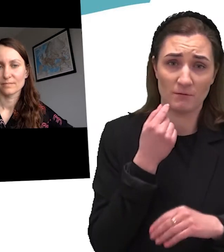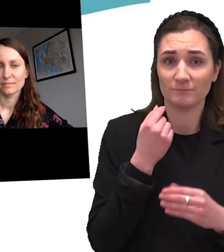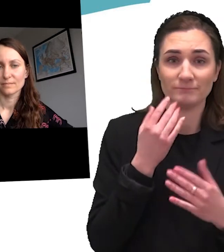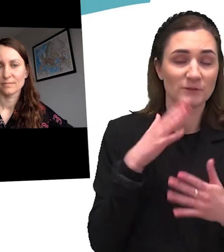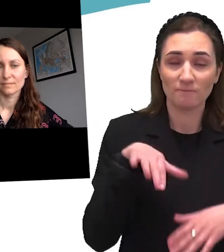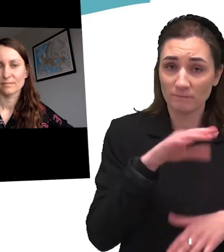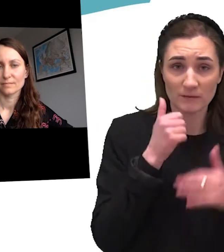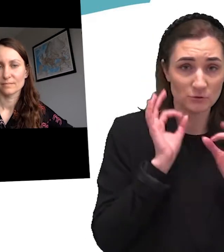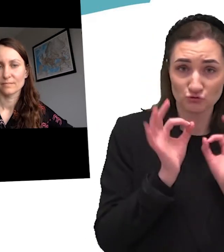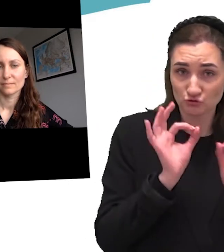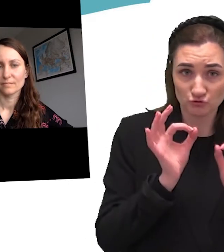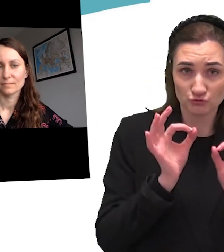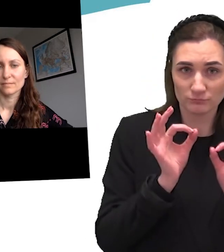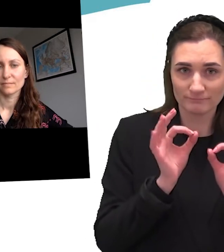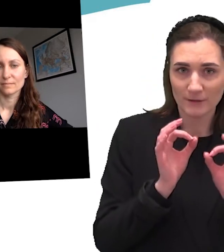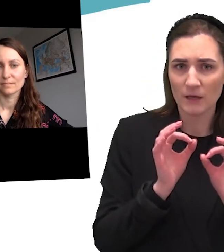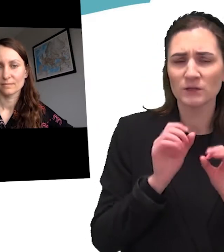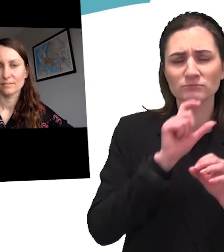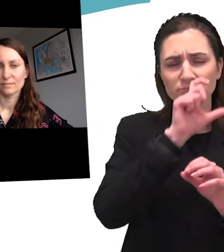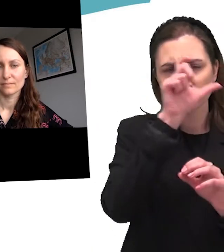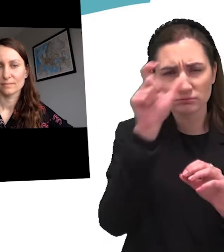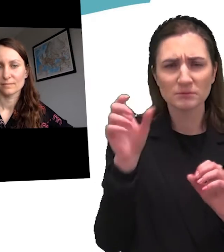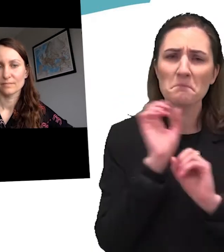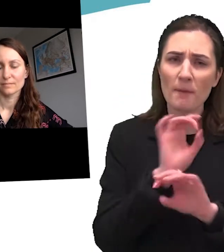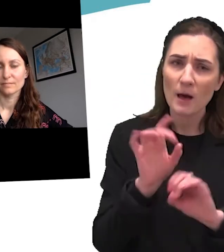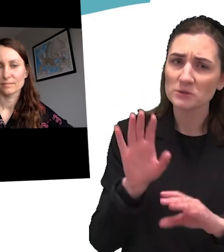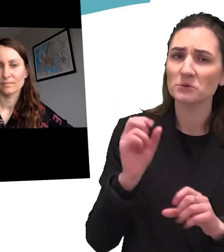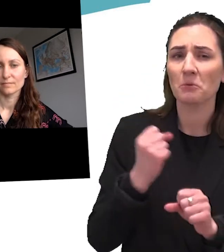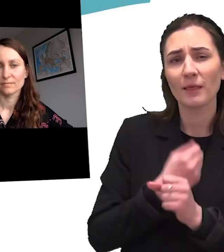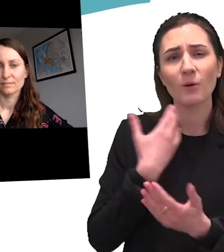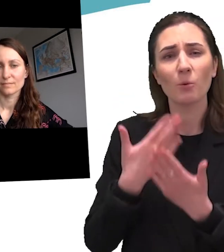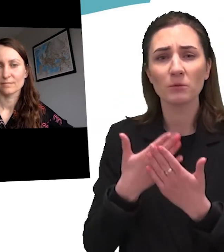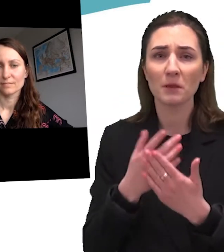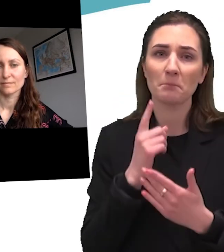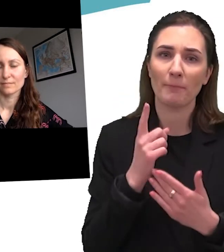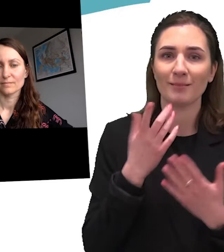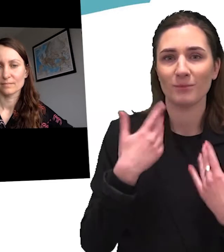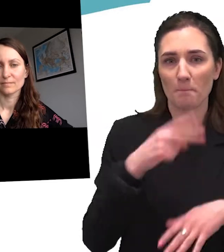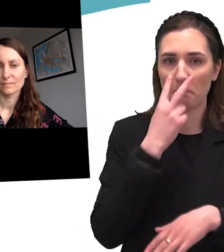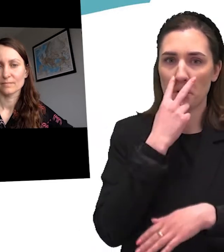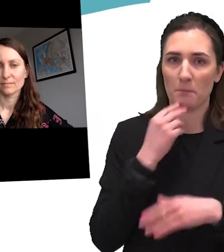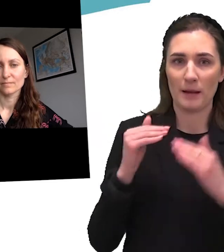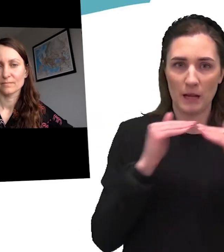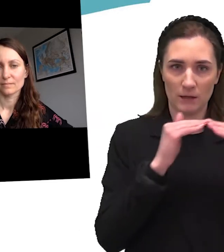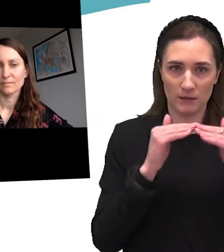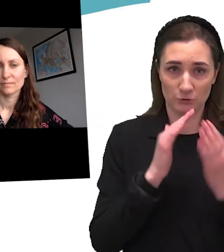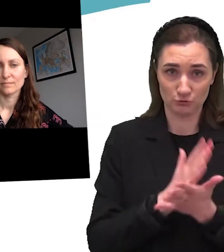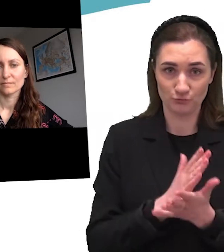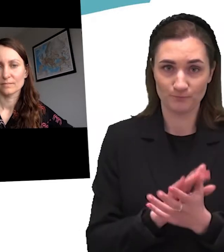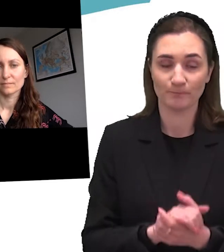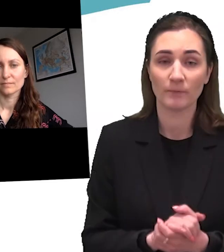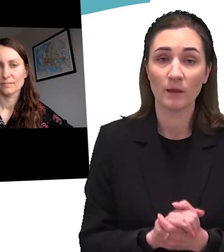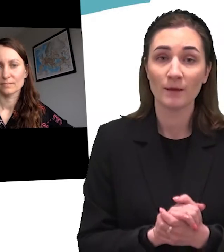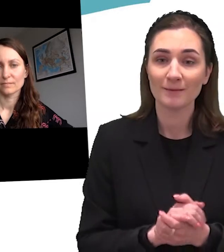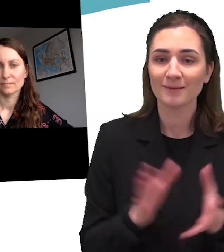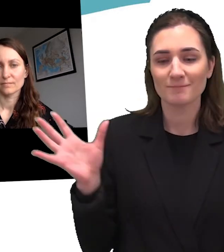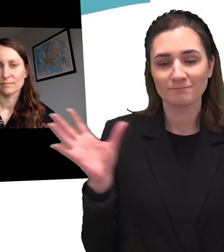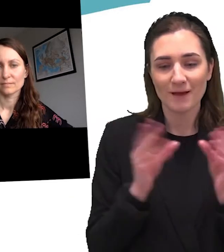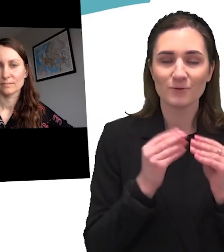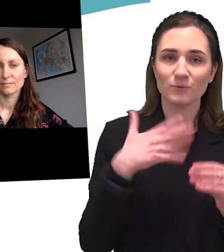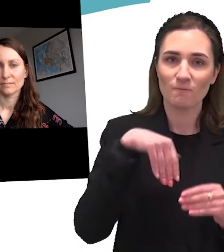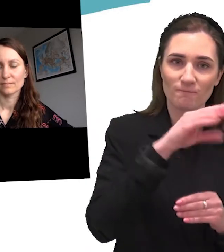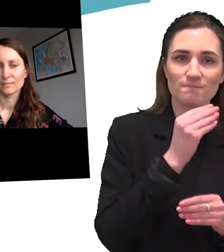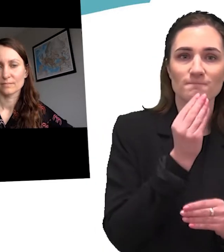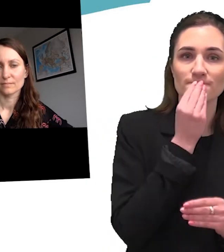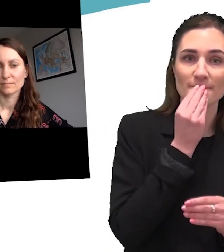dalykų nevalgo ir tai yra normalu. Čia ilgai reikėtų pasakoti, kodėl, bet tai yra instinktų lygmenį.